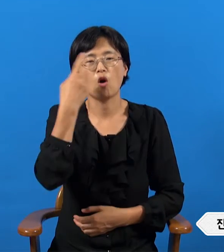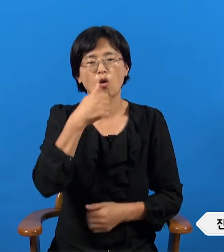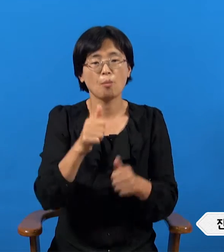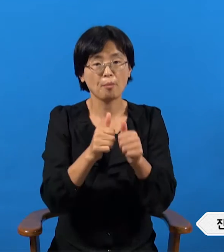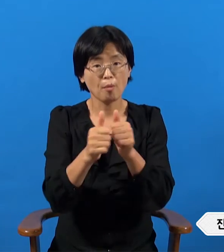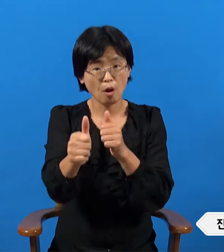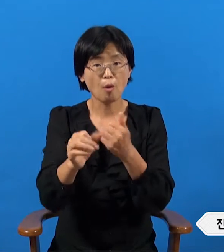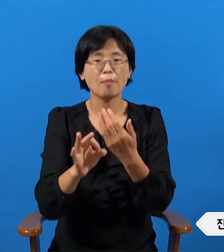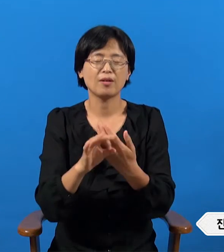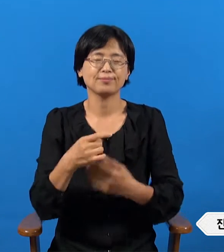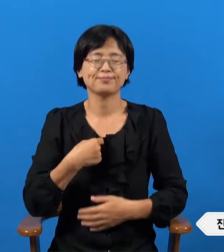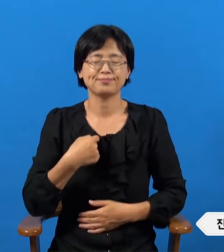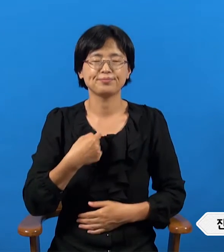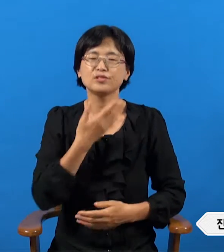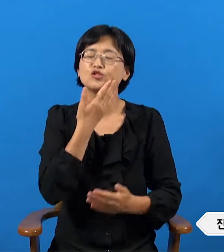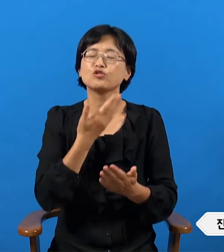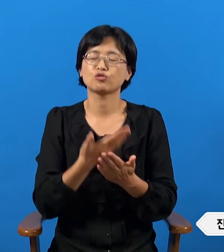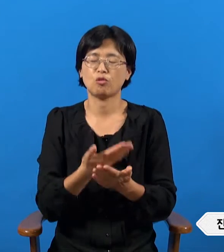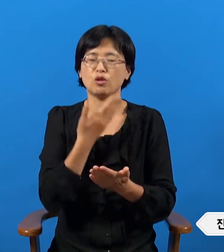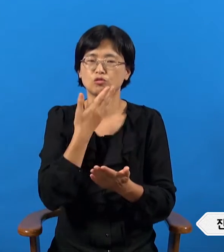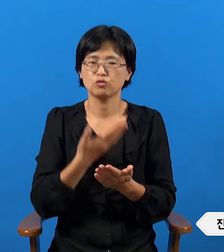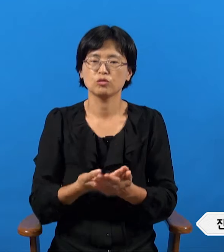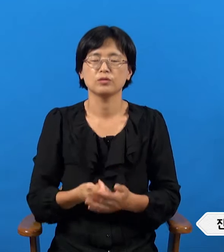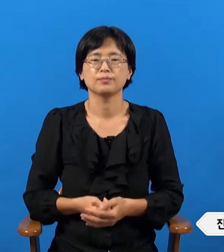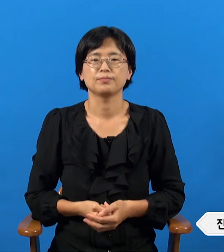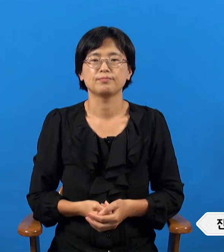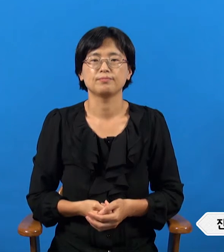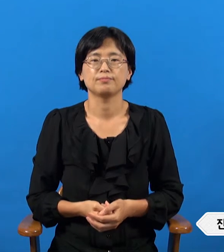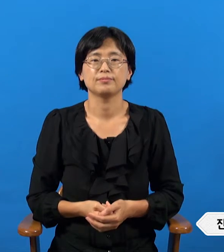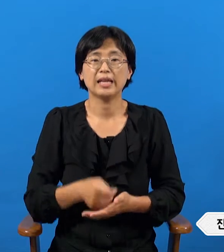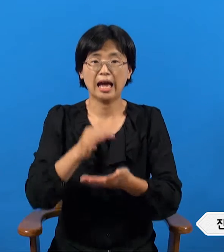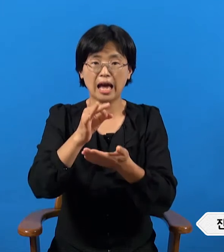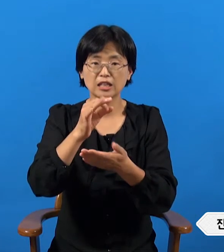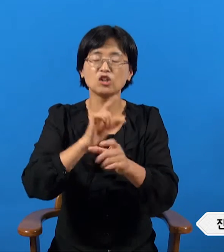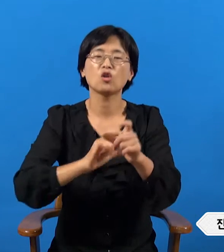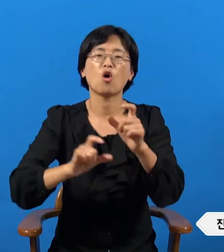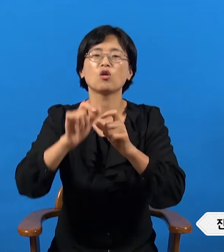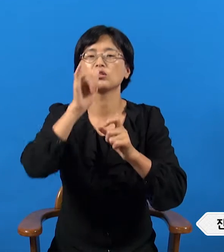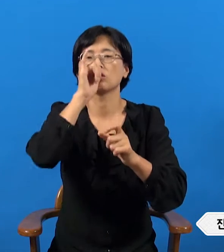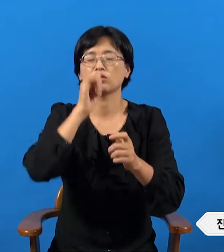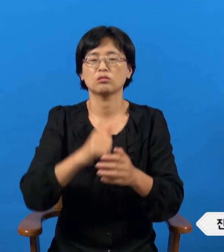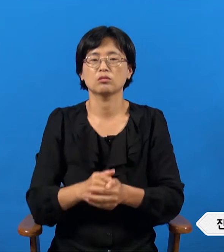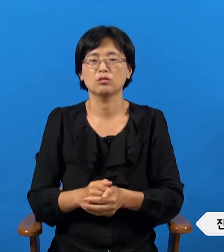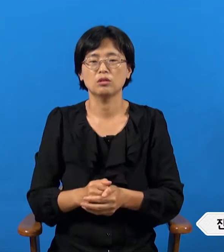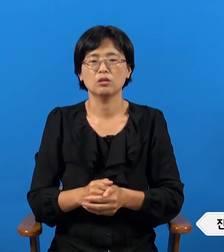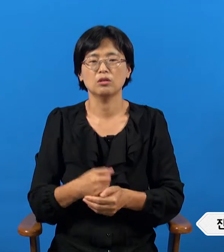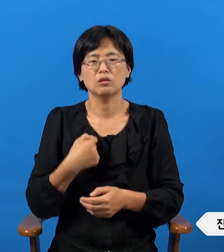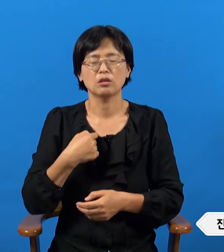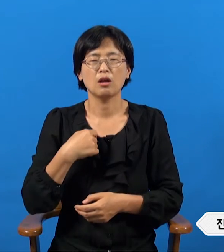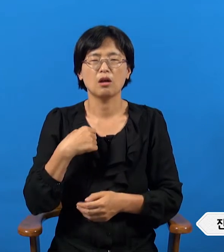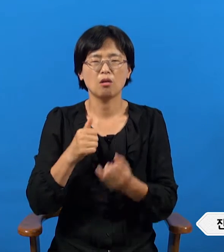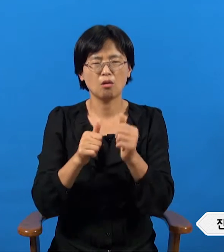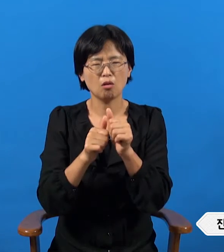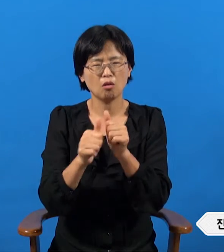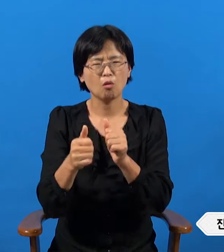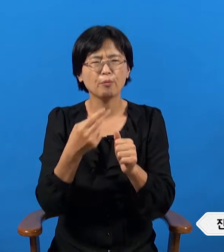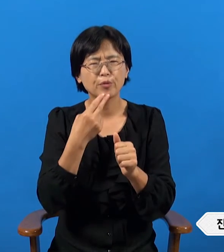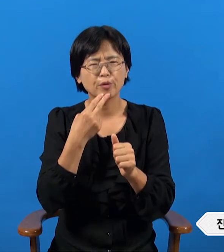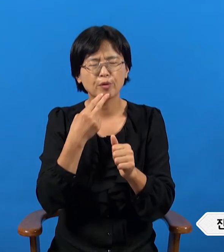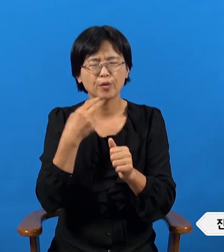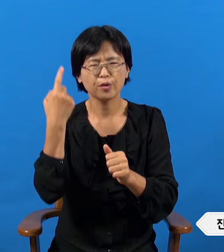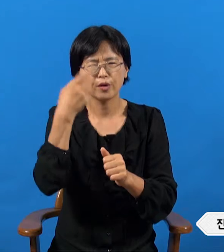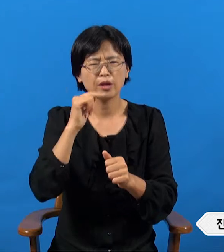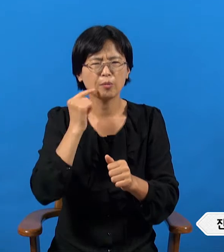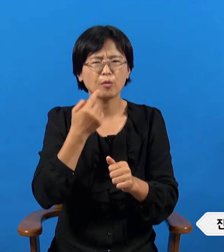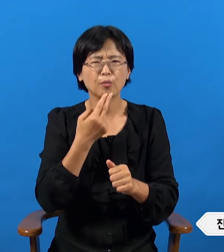내 외모가 멋있다면 나는 좀 더 중요합니다. 좀 더 가치 있습니다. 내가 그렇지 못하다면